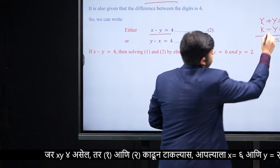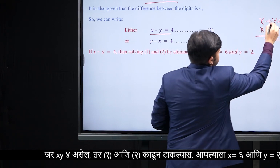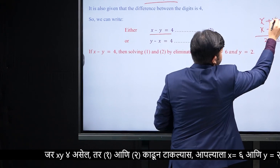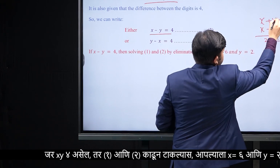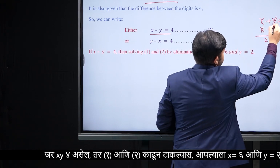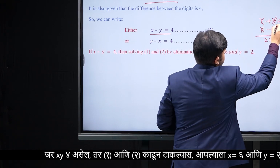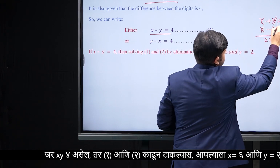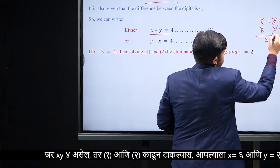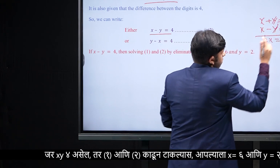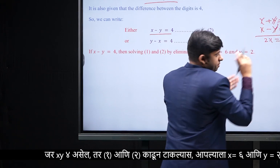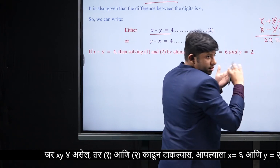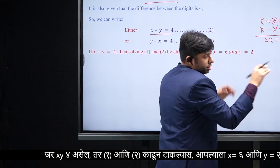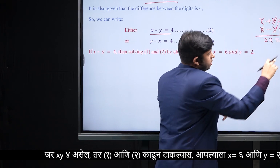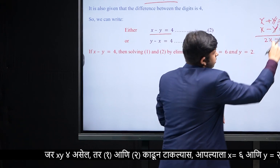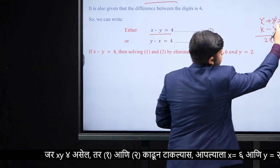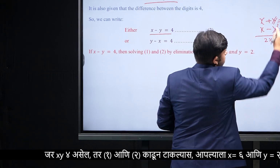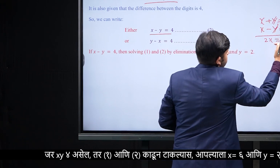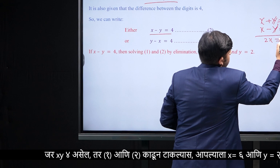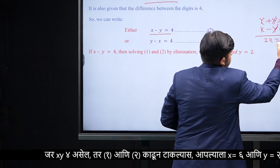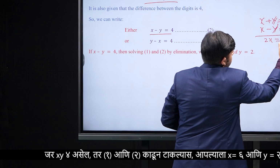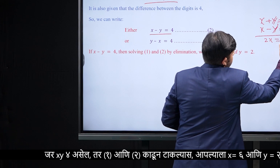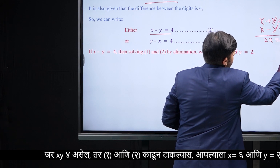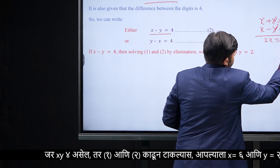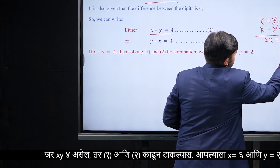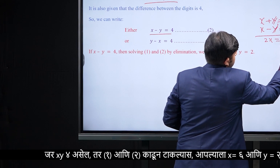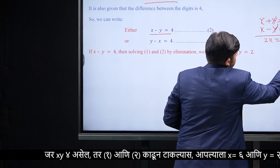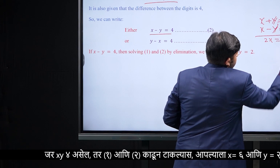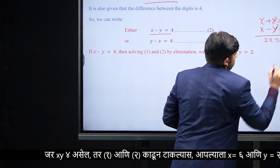तर 1 आणि 2 काढून टाकल्यास आपल्याला x बरोबर 6.